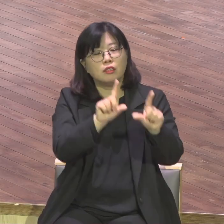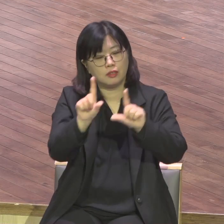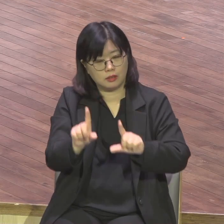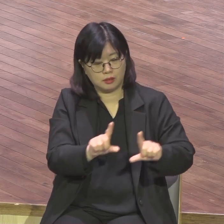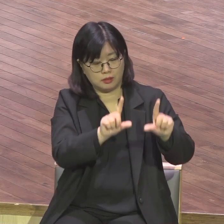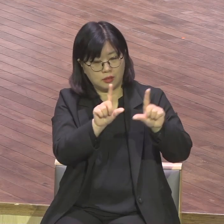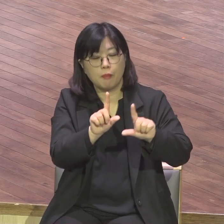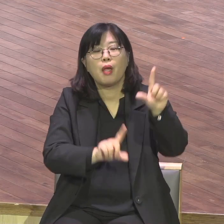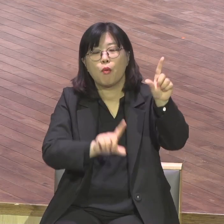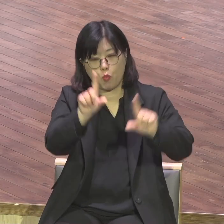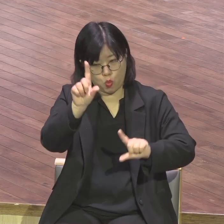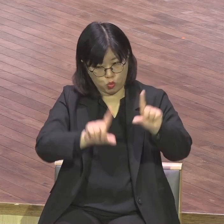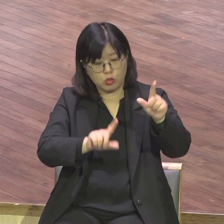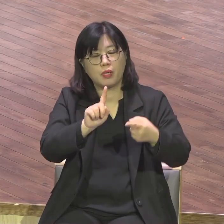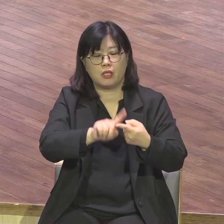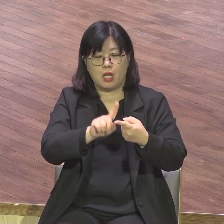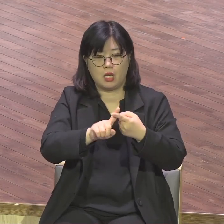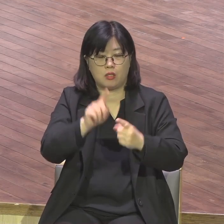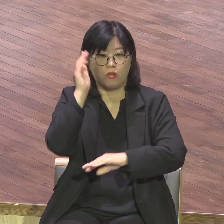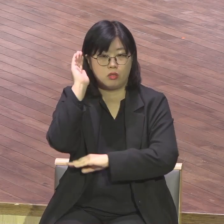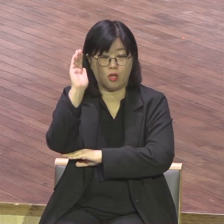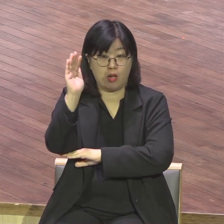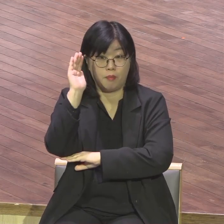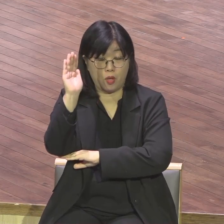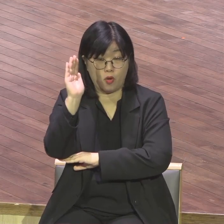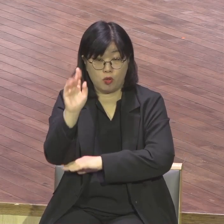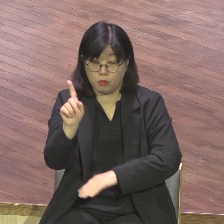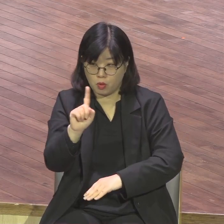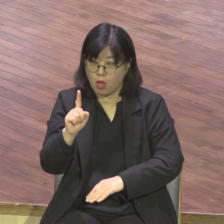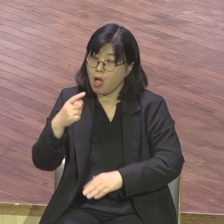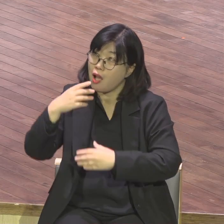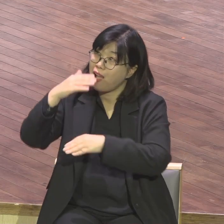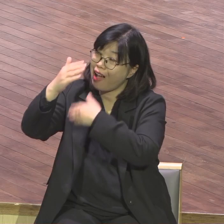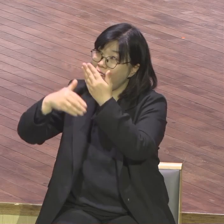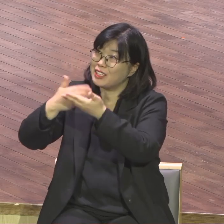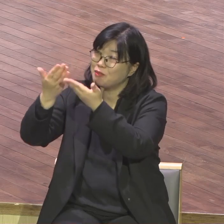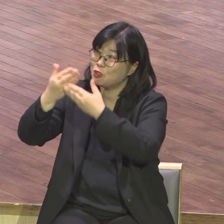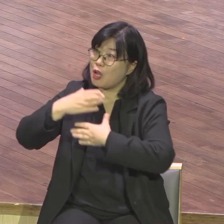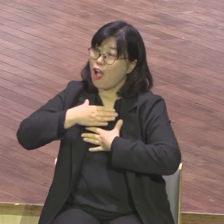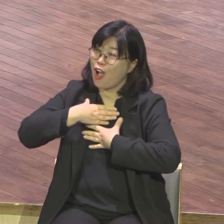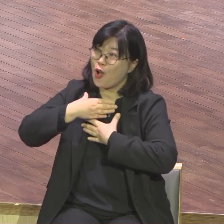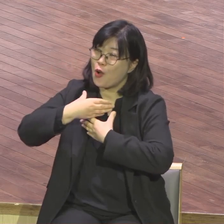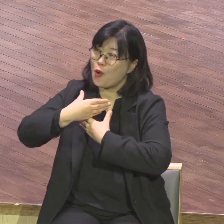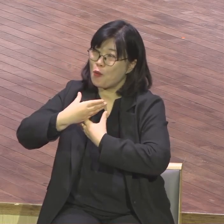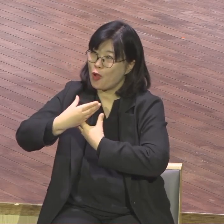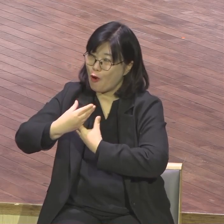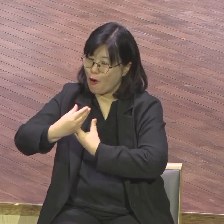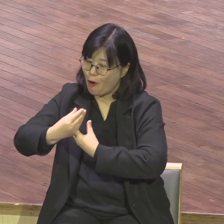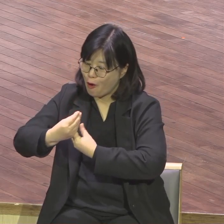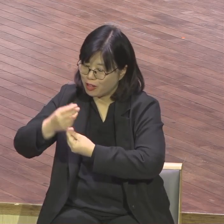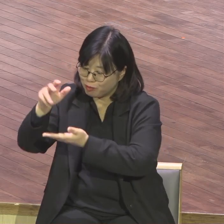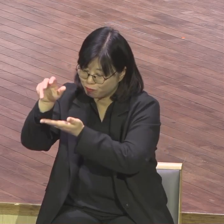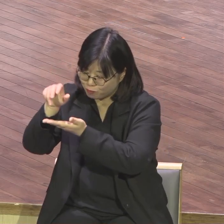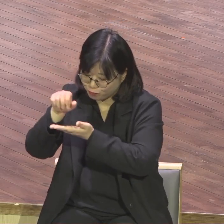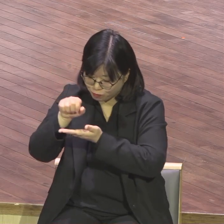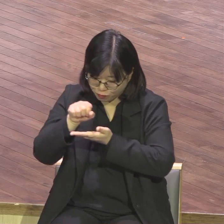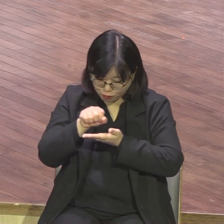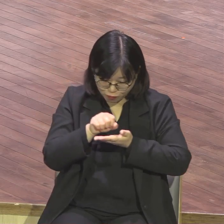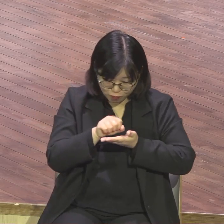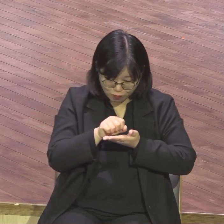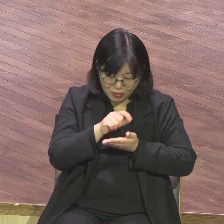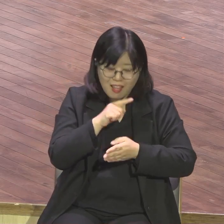삶의 모습을 여기 보여줍니다. 평강의 삶을 사는 자들이 맺는 열매라는 것입니다.